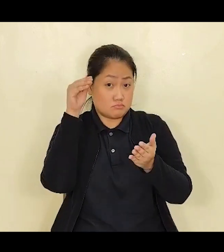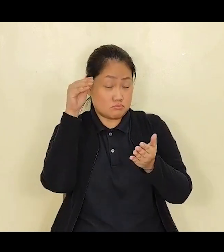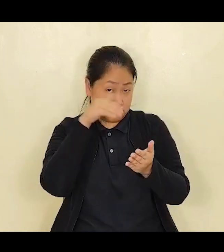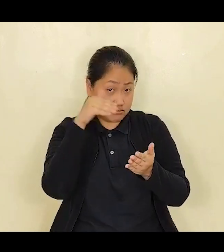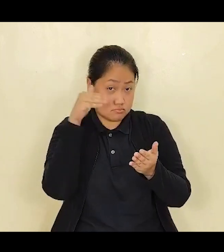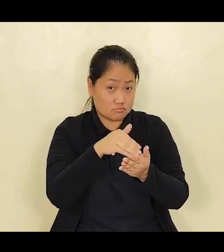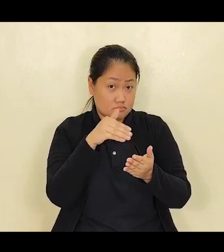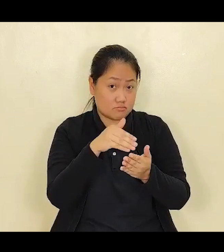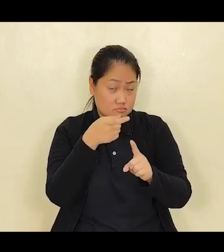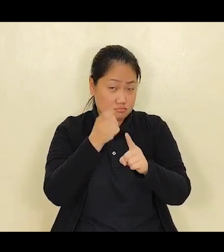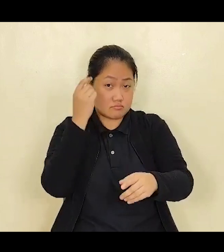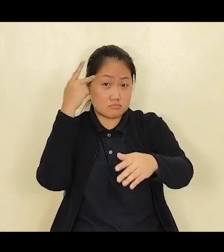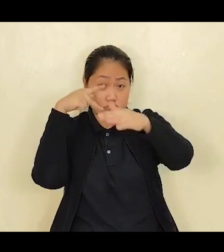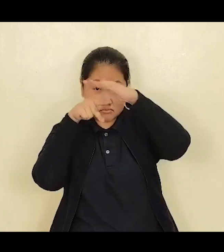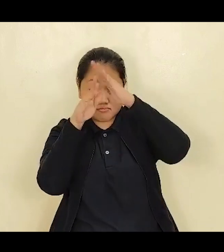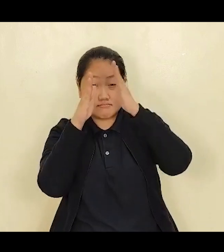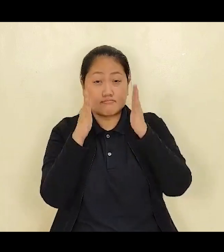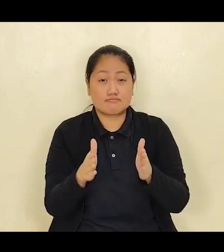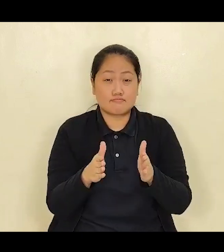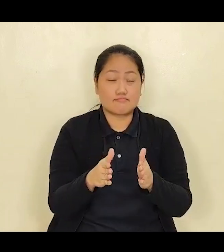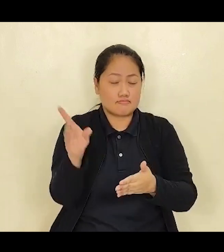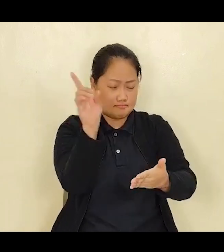mga aral ng mga propeta?